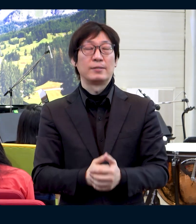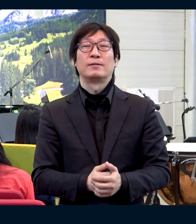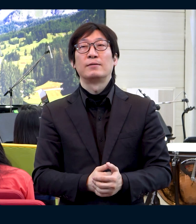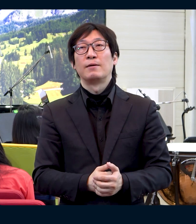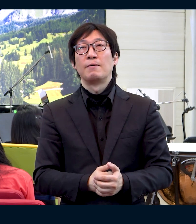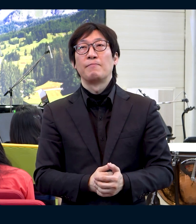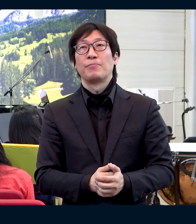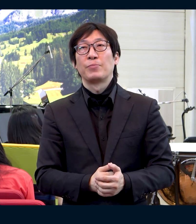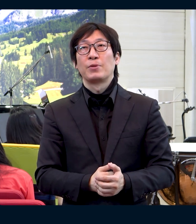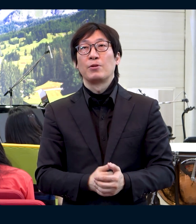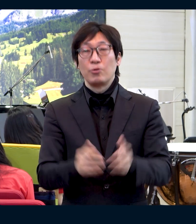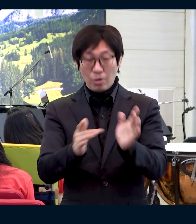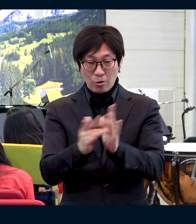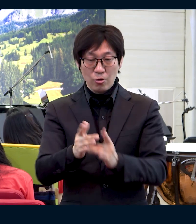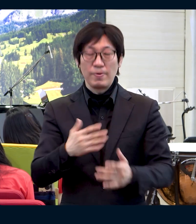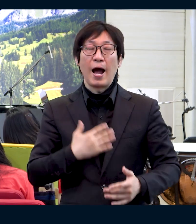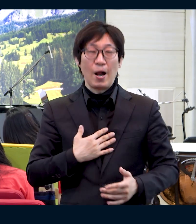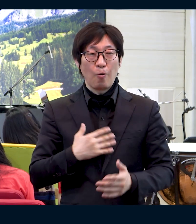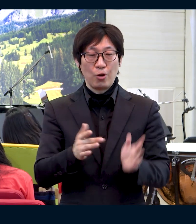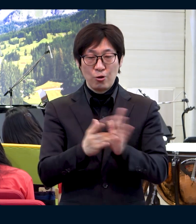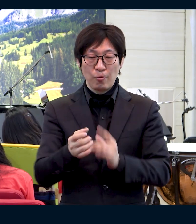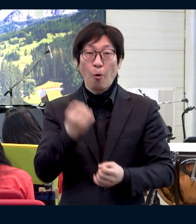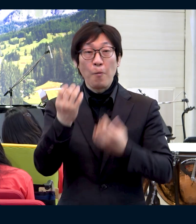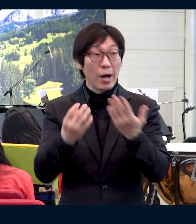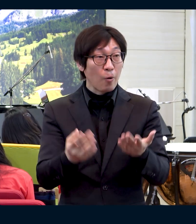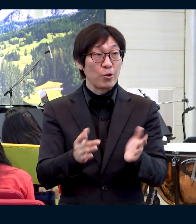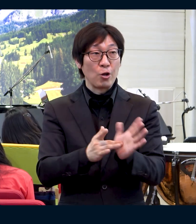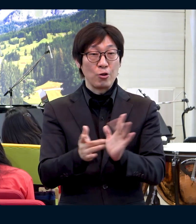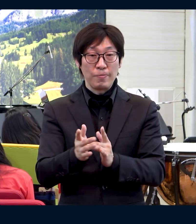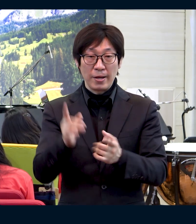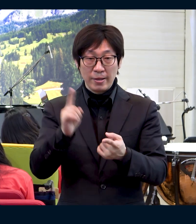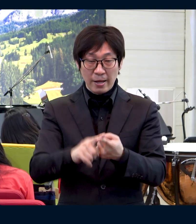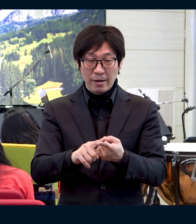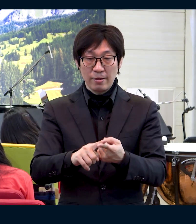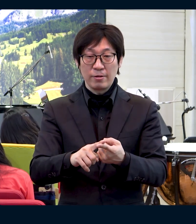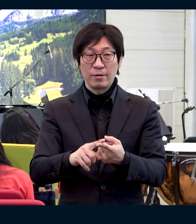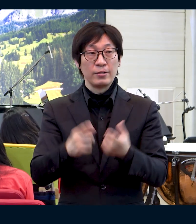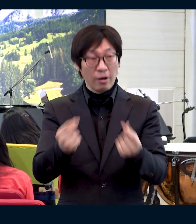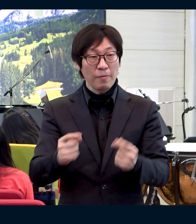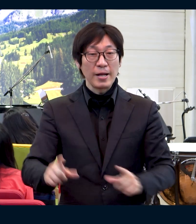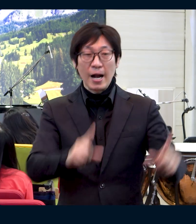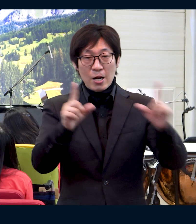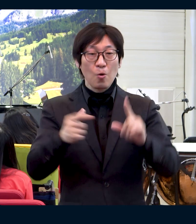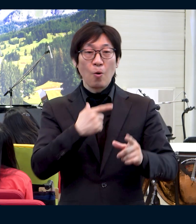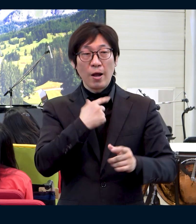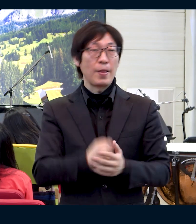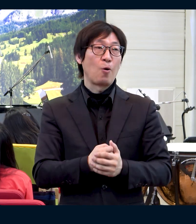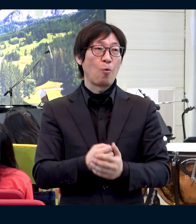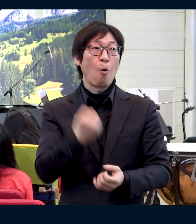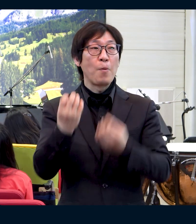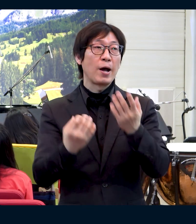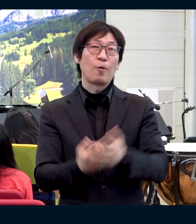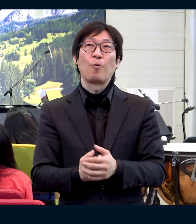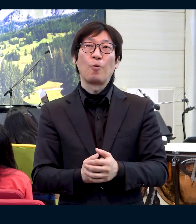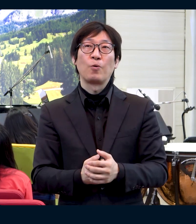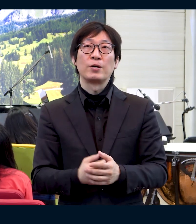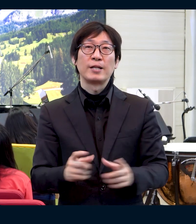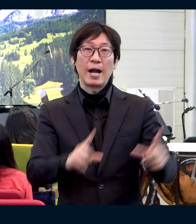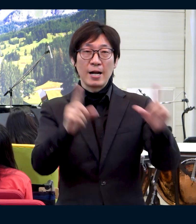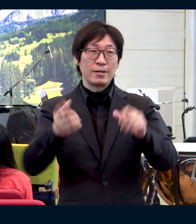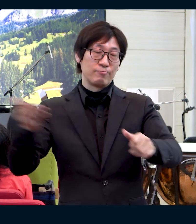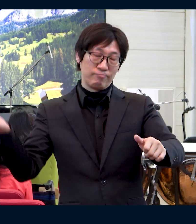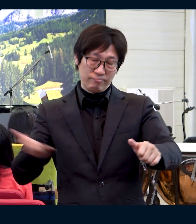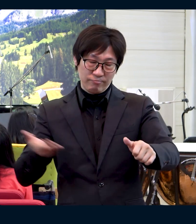가급적이면, 가능하면 예수님을 알고 예수님을 고백하고 예수님을 살겠습니다 라고 이렇게